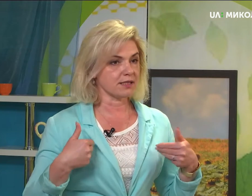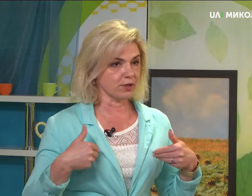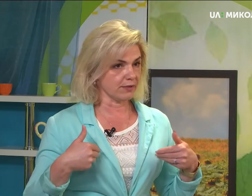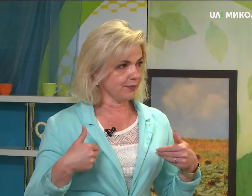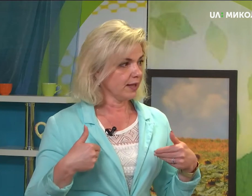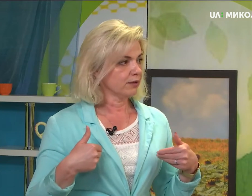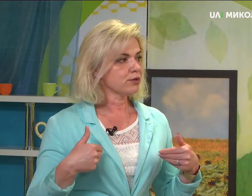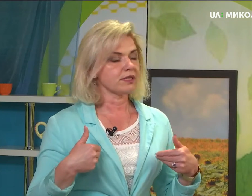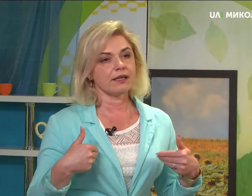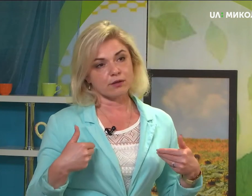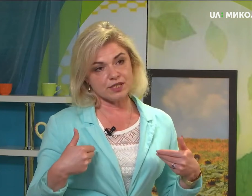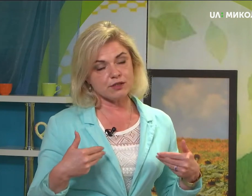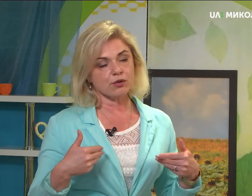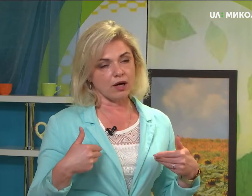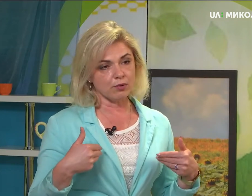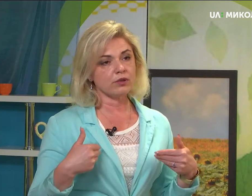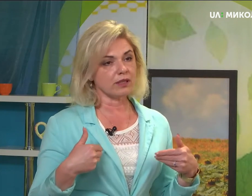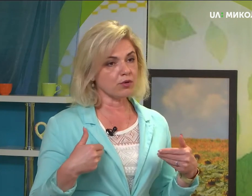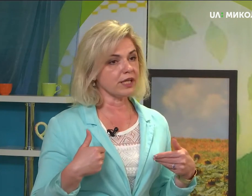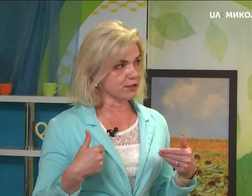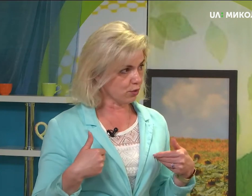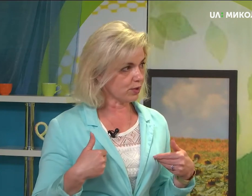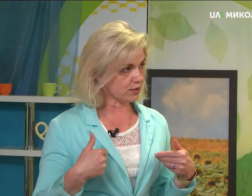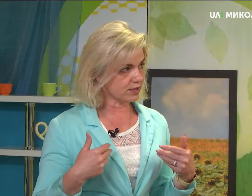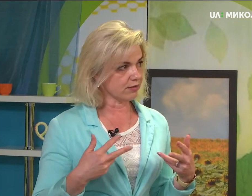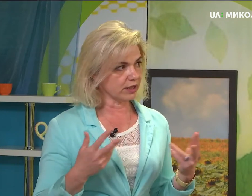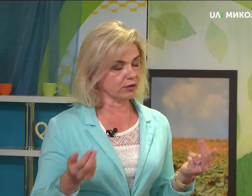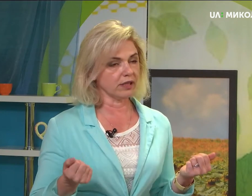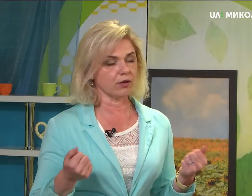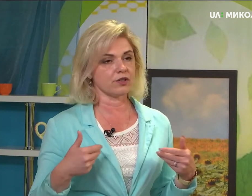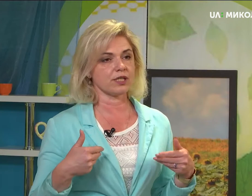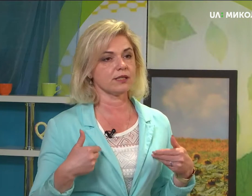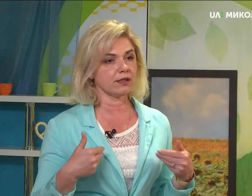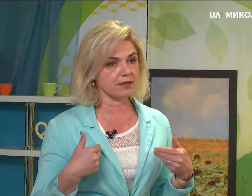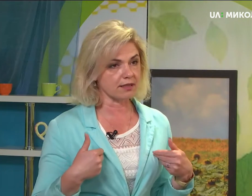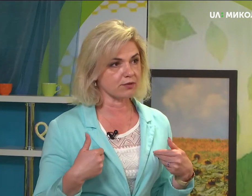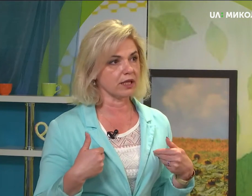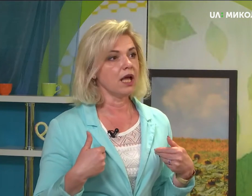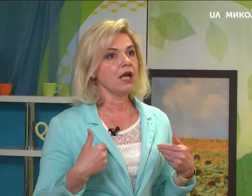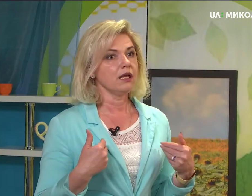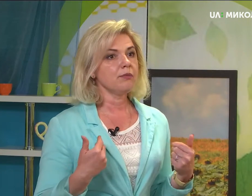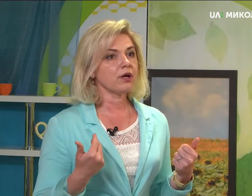«здравствуйте». Ну, це як російською, або так українською показується, вони однакові жести «здравствуйте». І